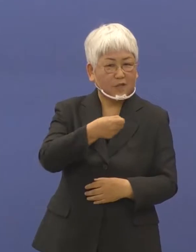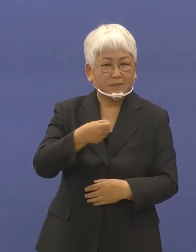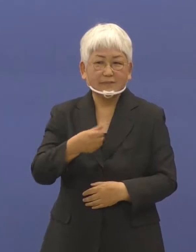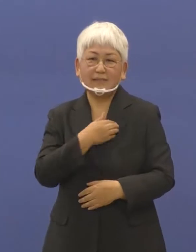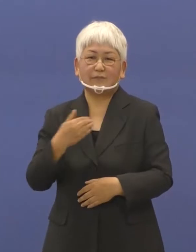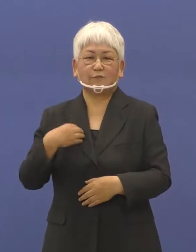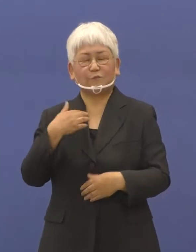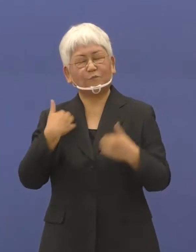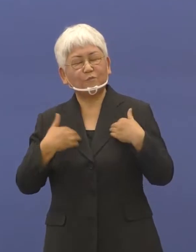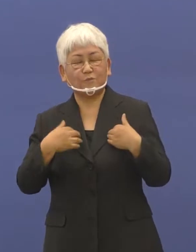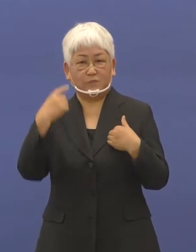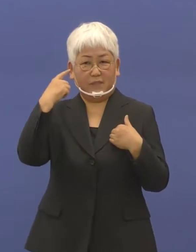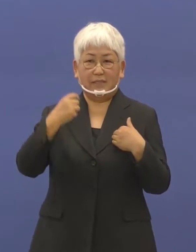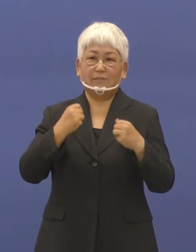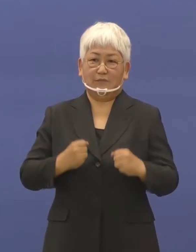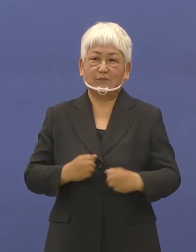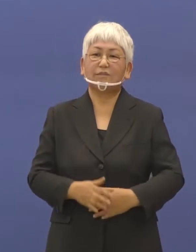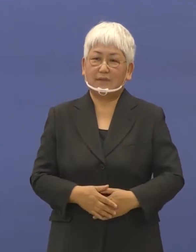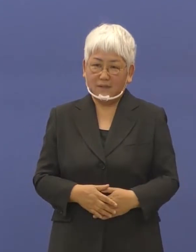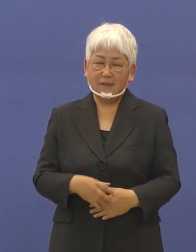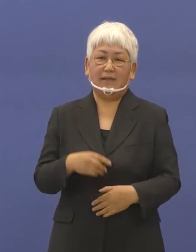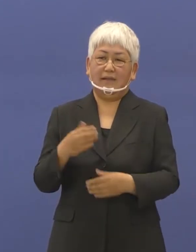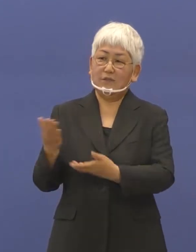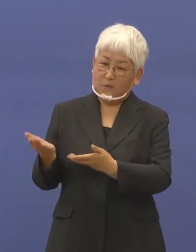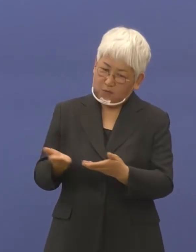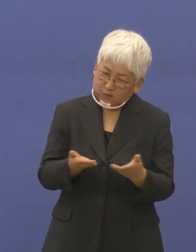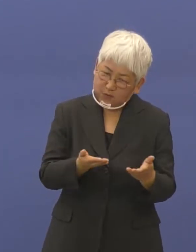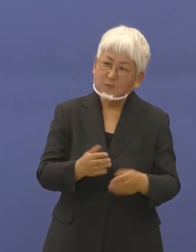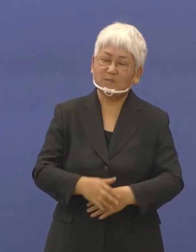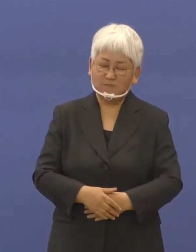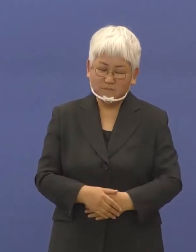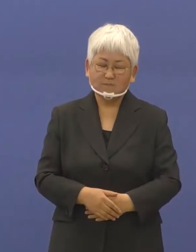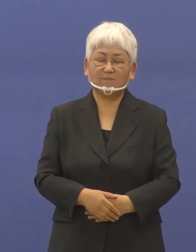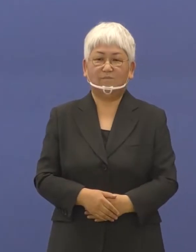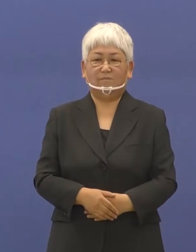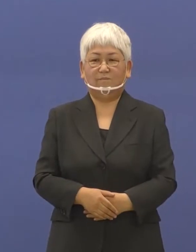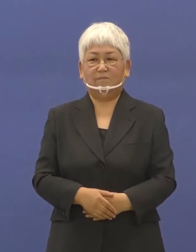っております。よろしくお願いいたします。 ようこそです。